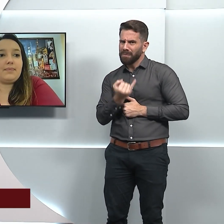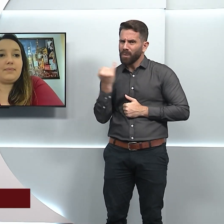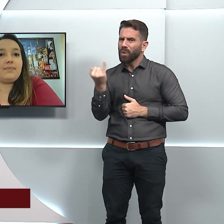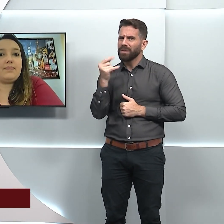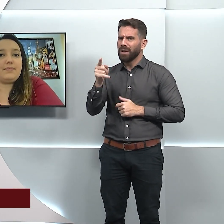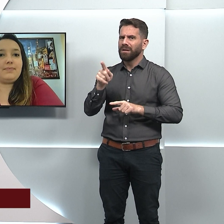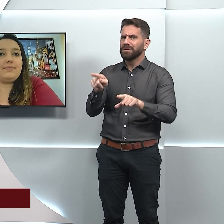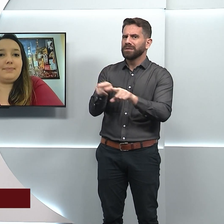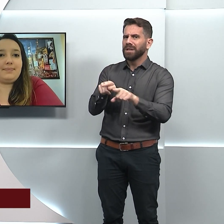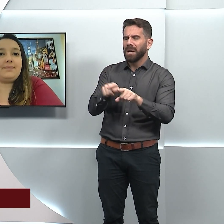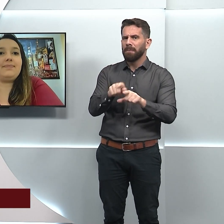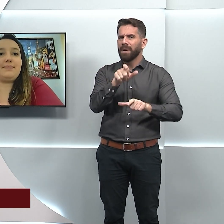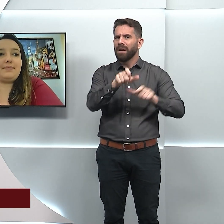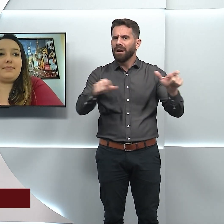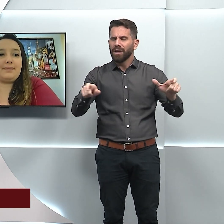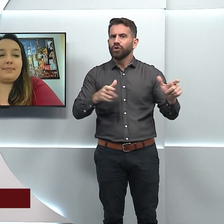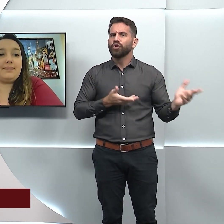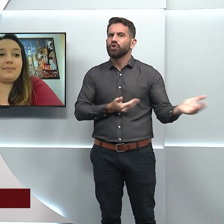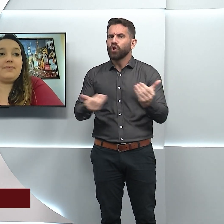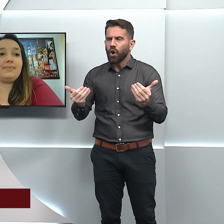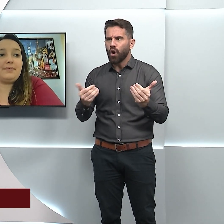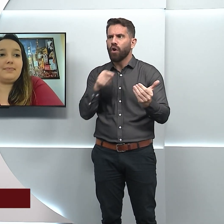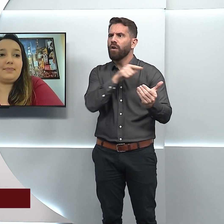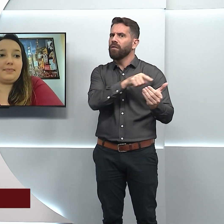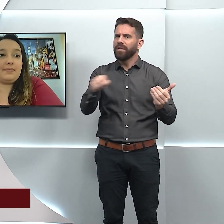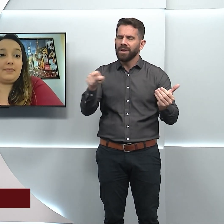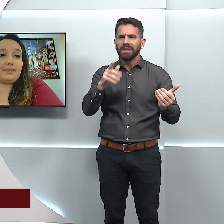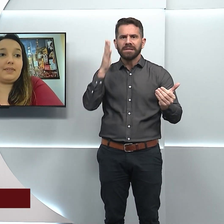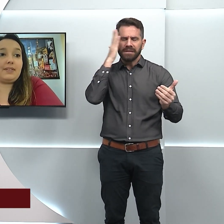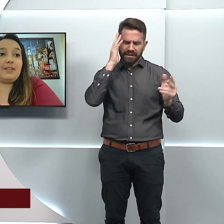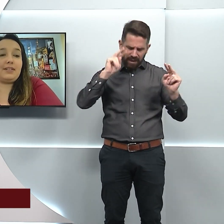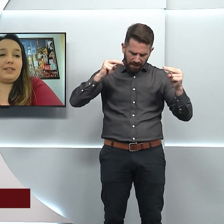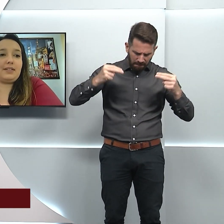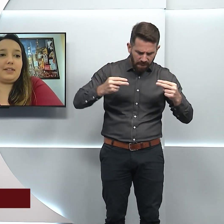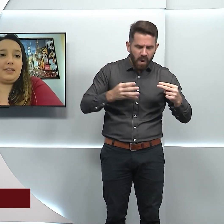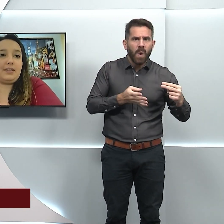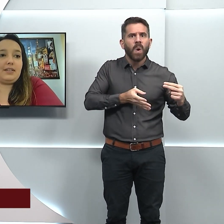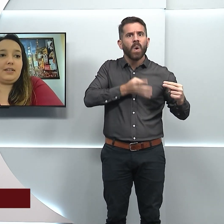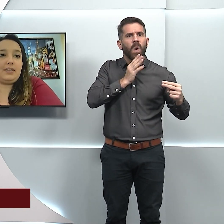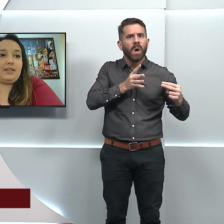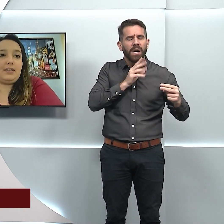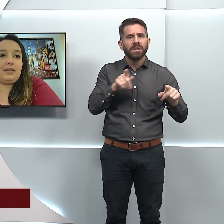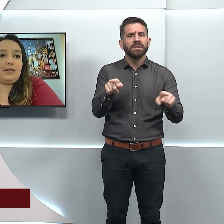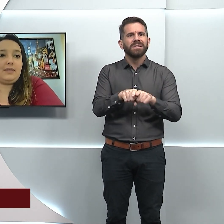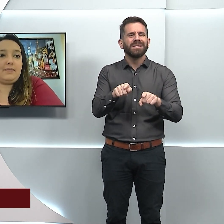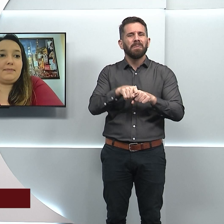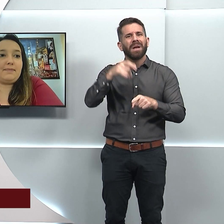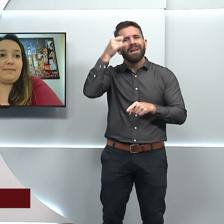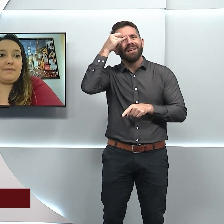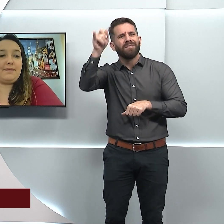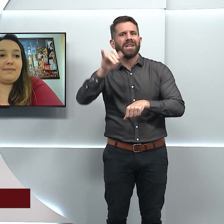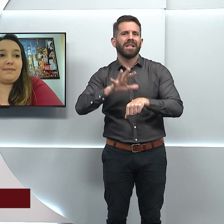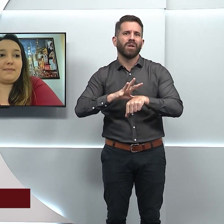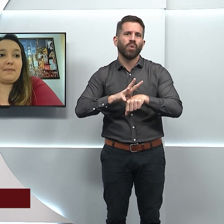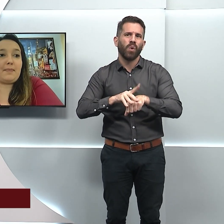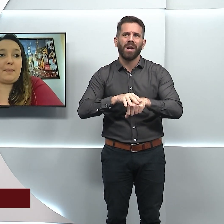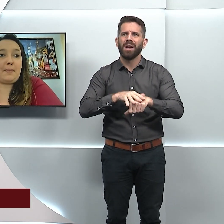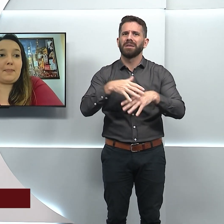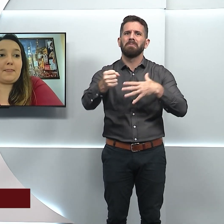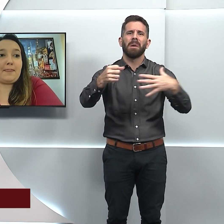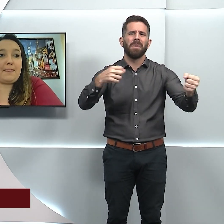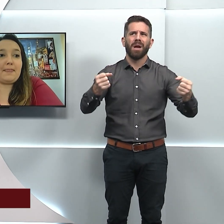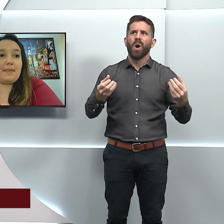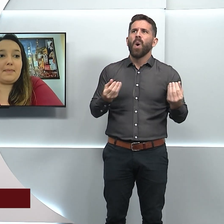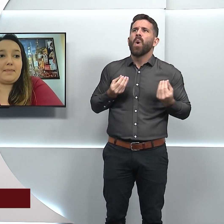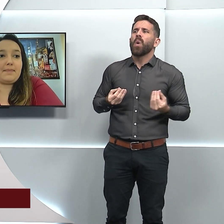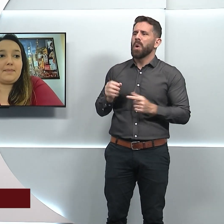gravidez indesejada, uma doença sexualmente transmissível, uma infecção, né, sexualmente transmissível. Como é que a gente fala sobre educação sexual na nossa sociedade